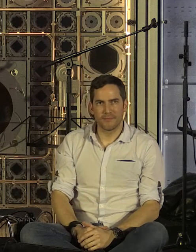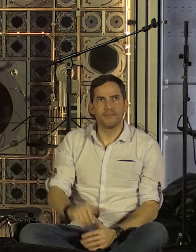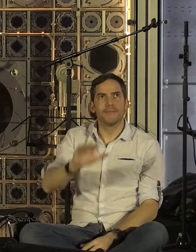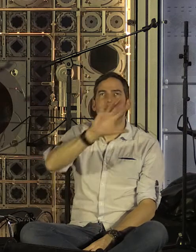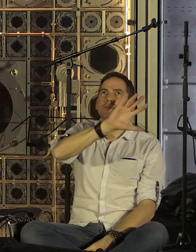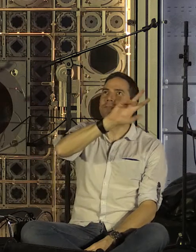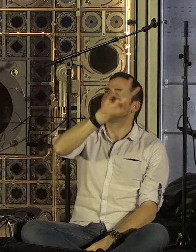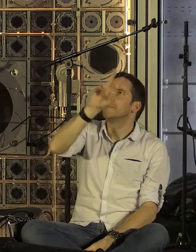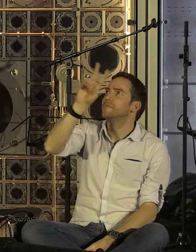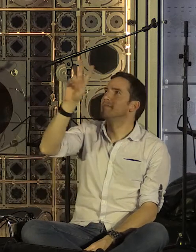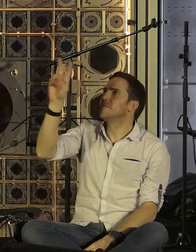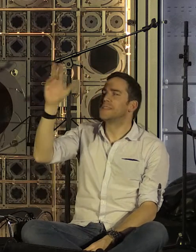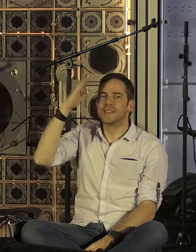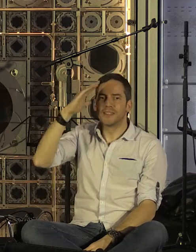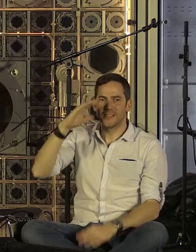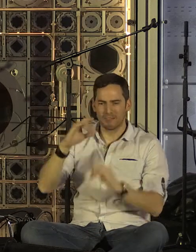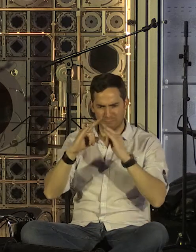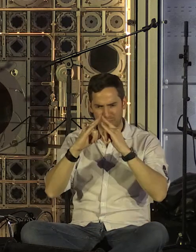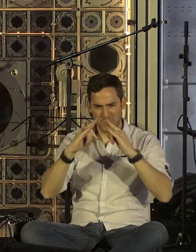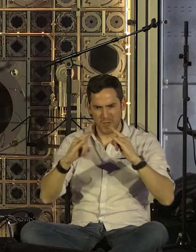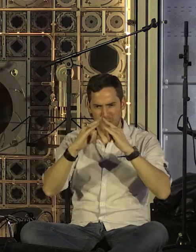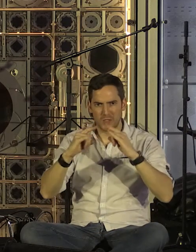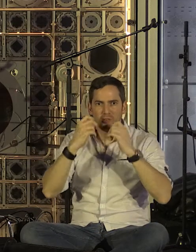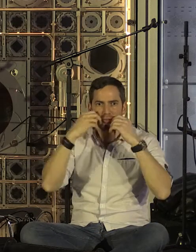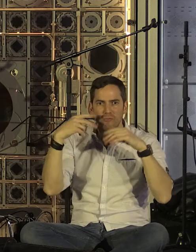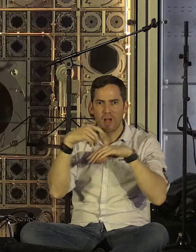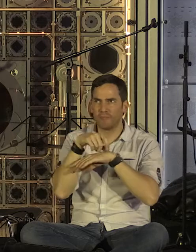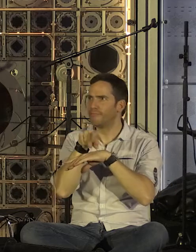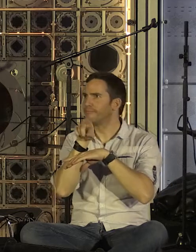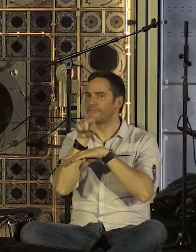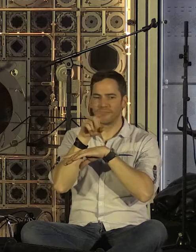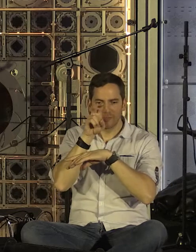les chats cherchent sans bruit les œufs des pigeons dans les gouttières.